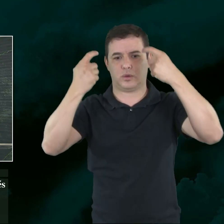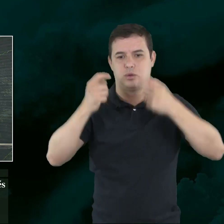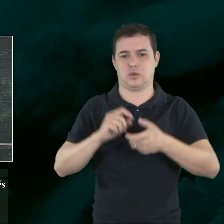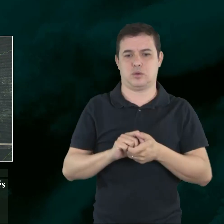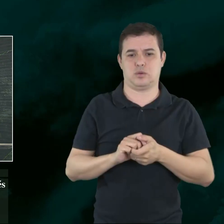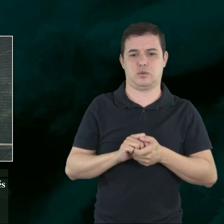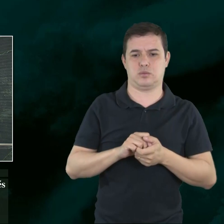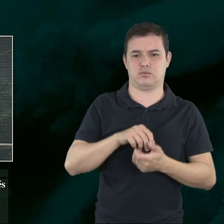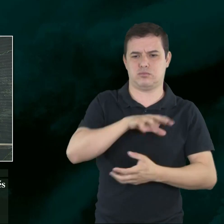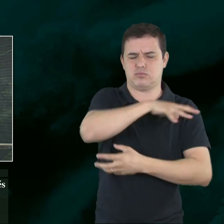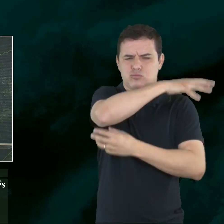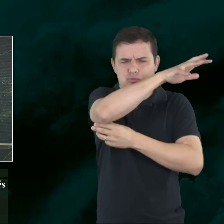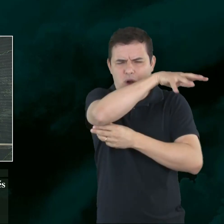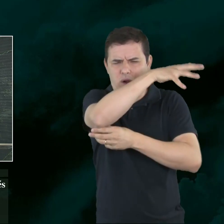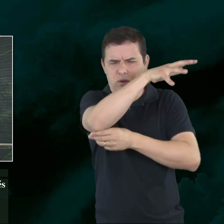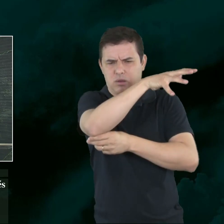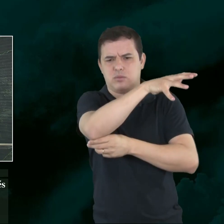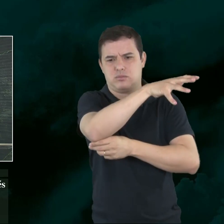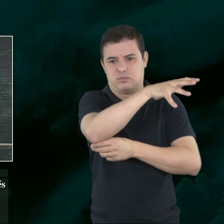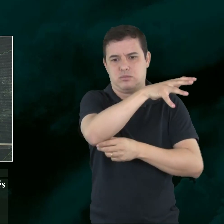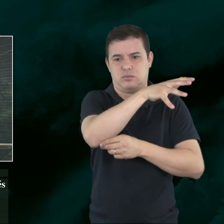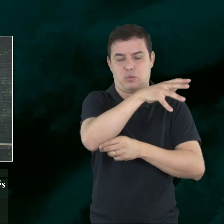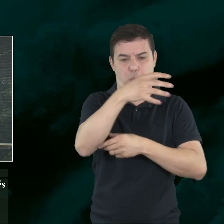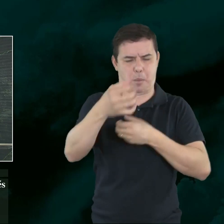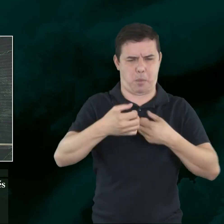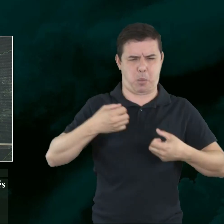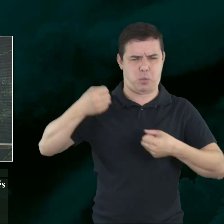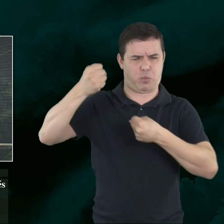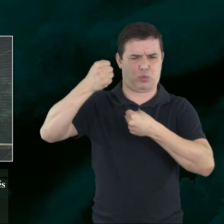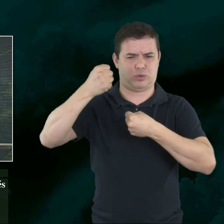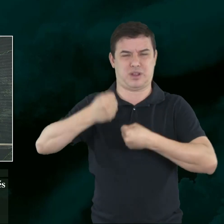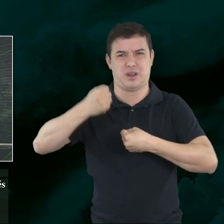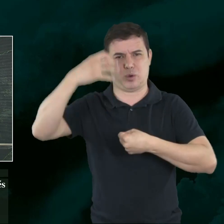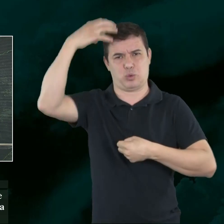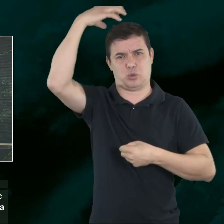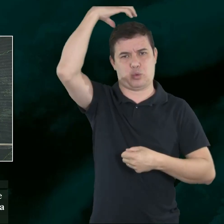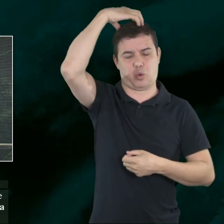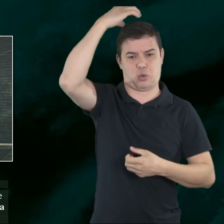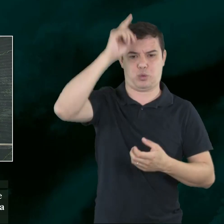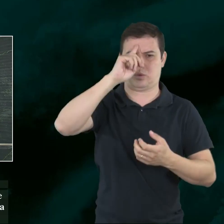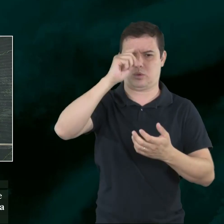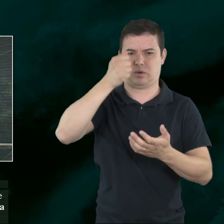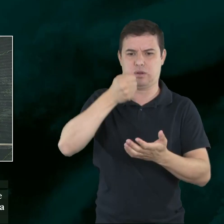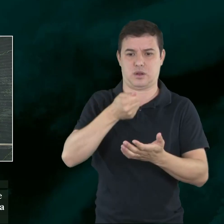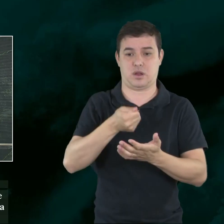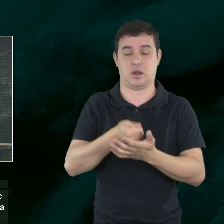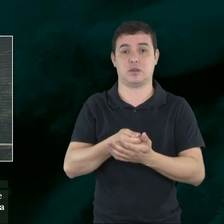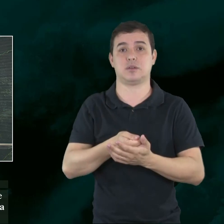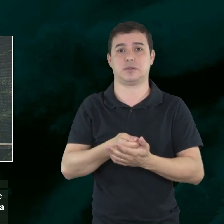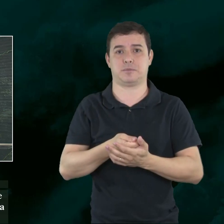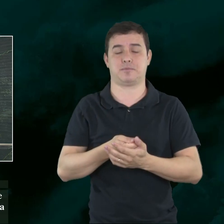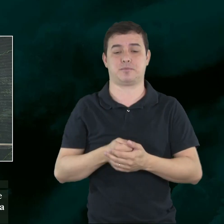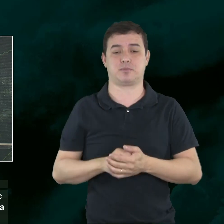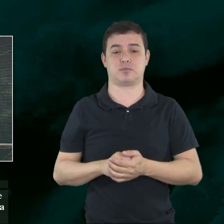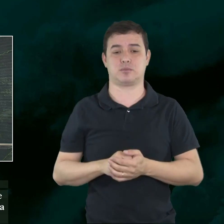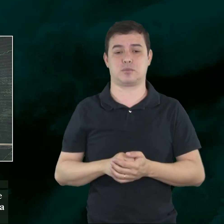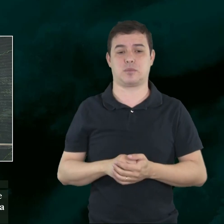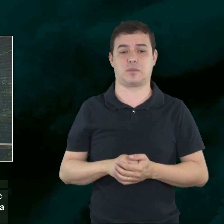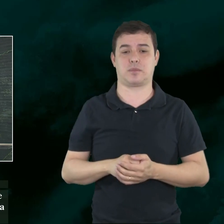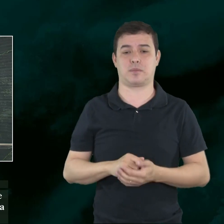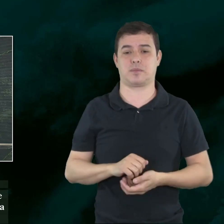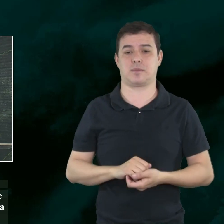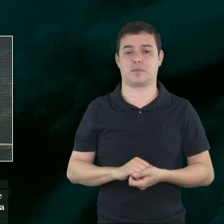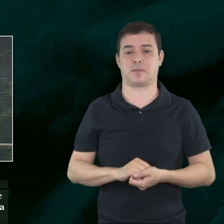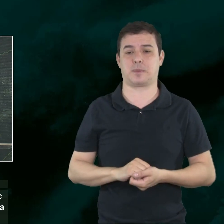seu poder, o seu trono e grande autoridade. Então vi uma de suas cabeças como golpeada de morte, mas